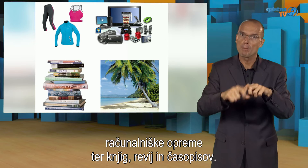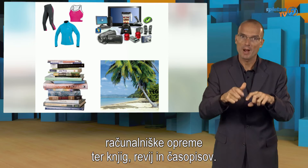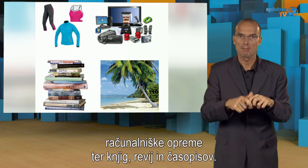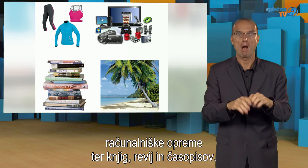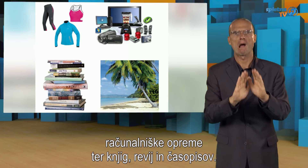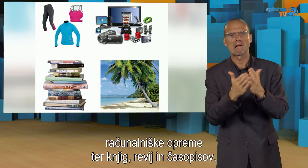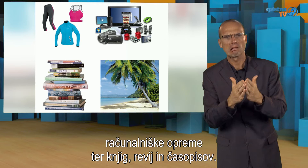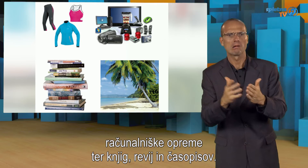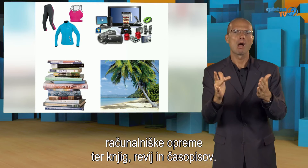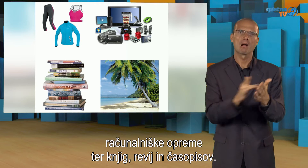časopisov.